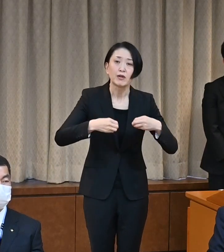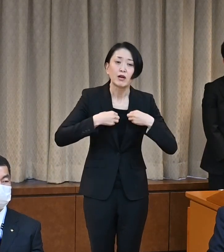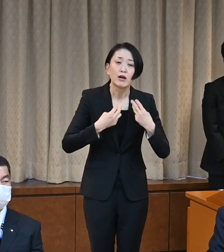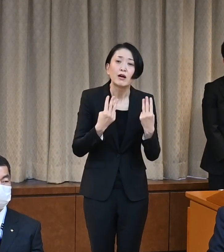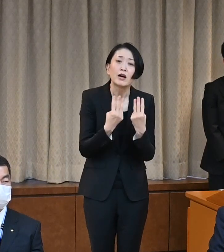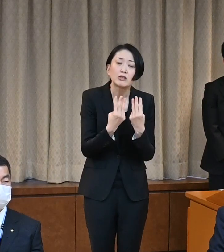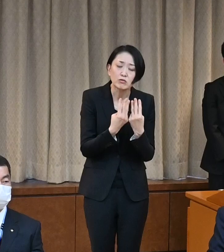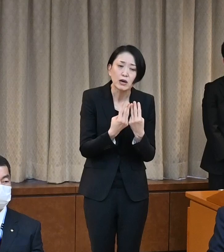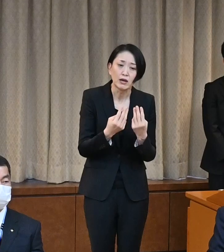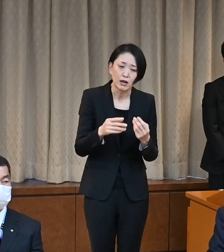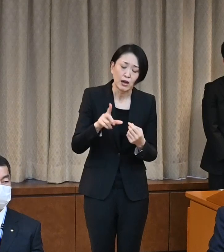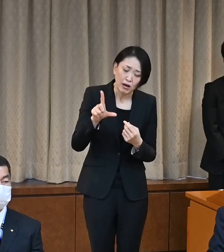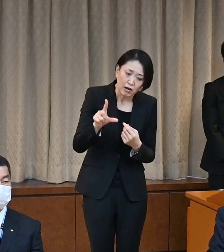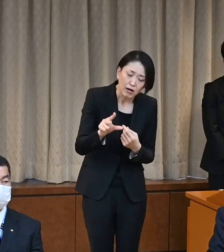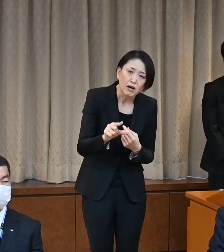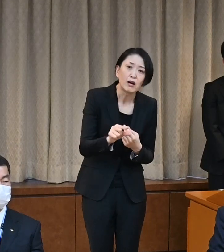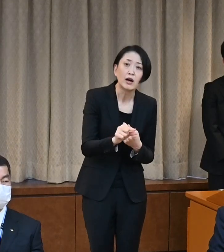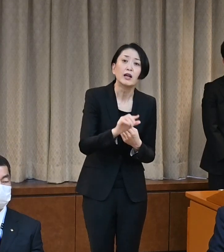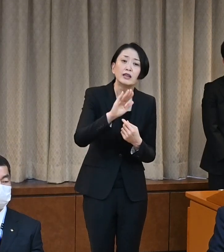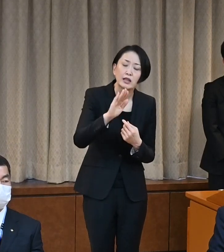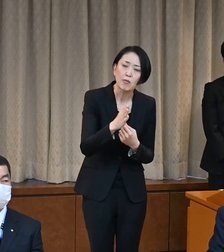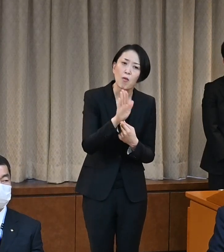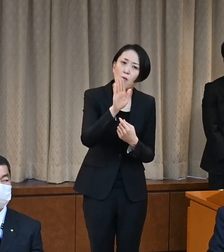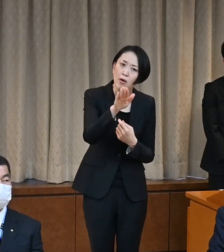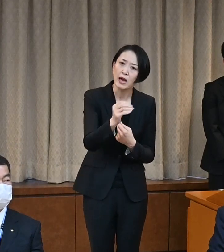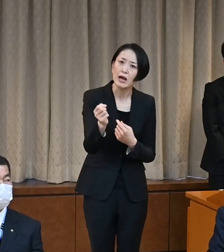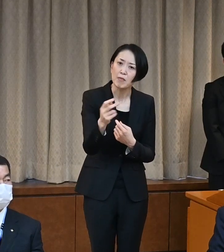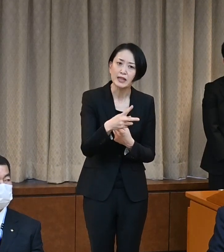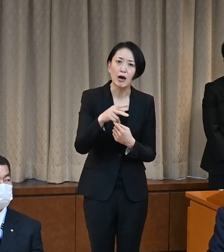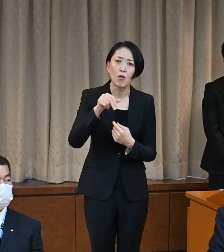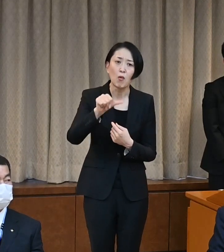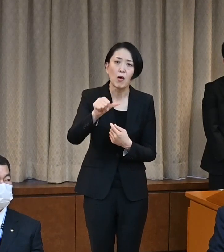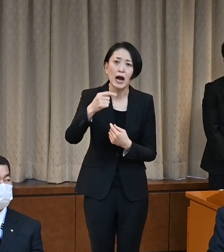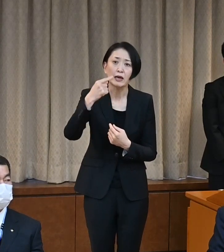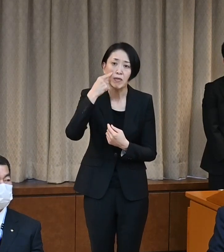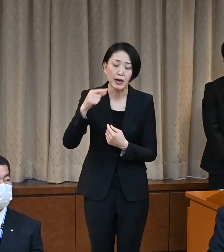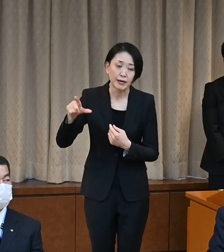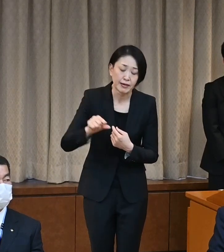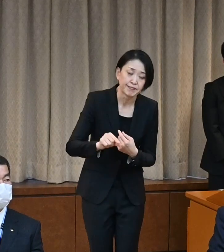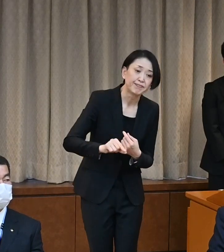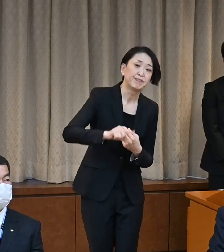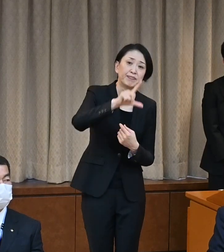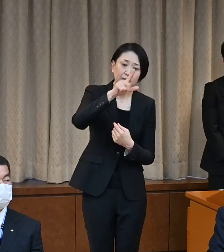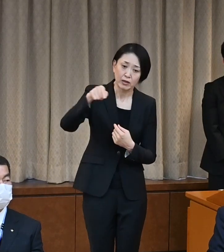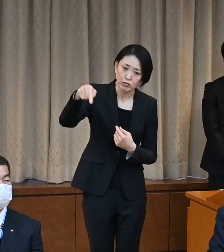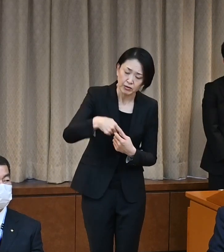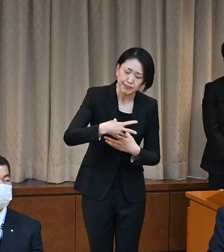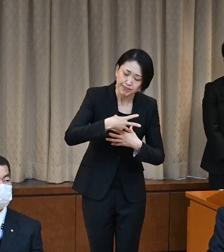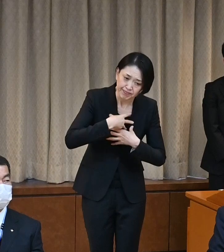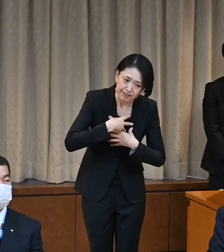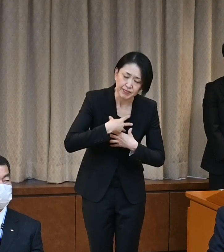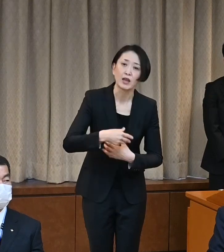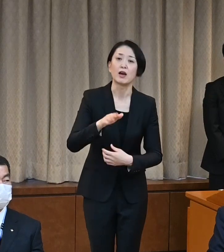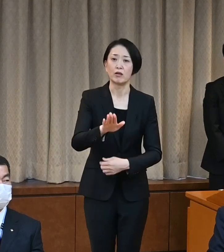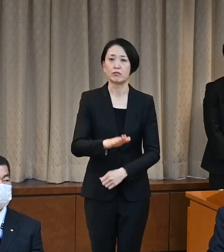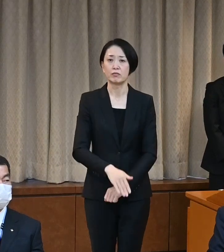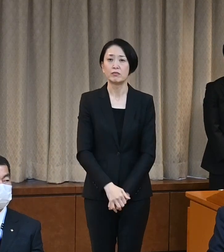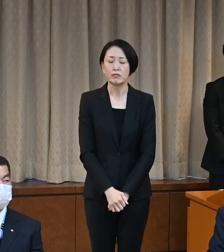5波の到来を非常に危惧しております。そういった際には先ほどからお話がありますように